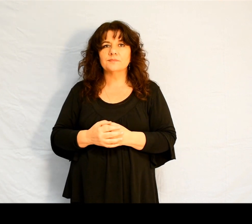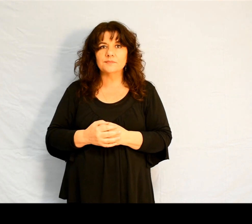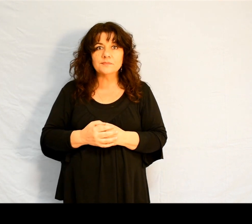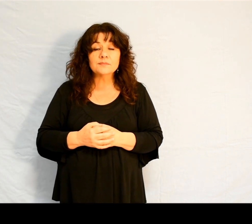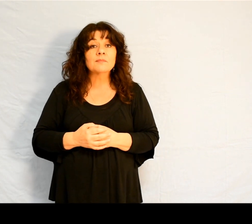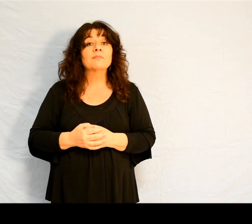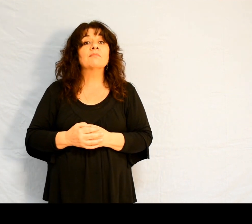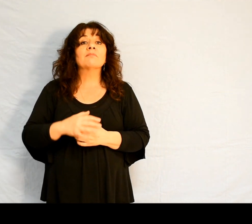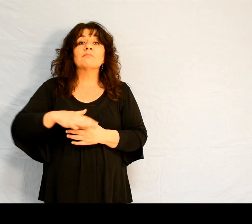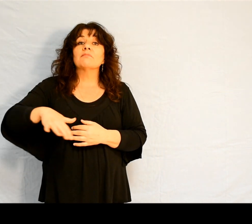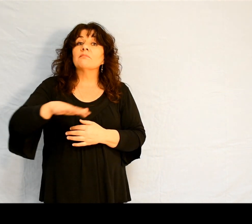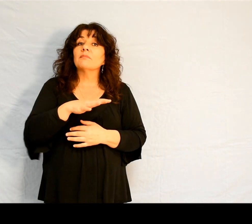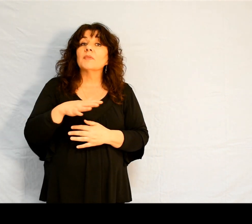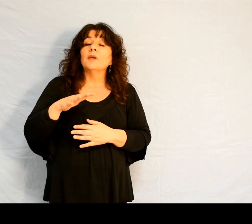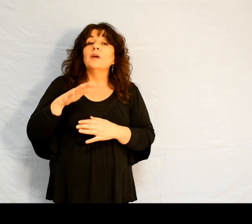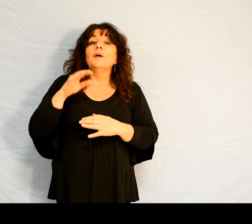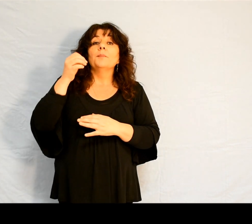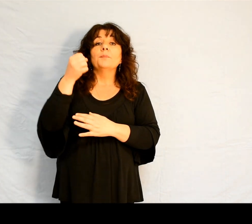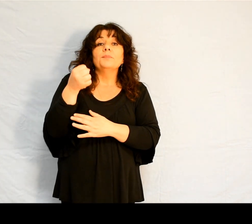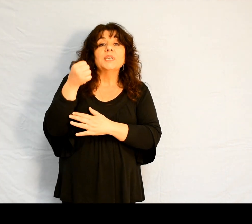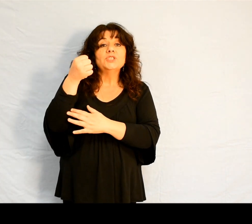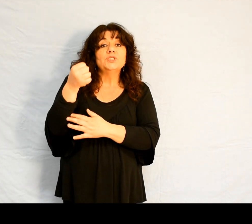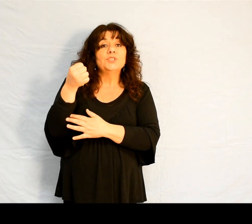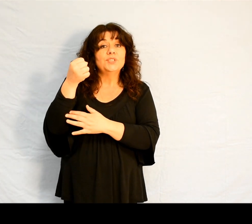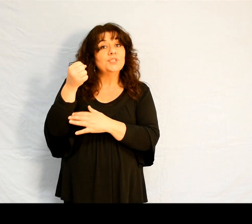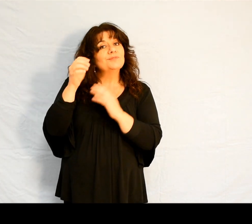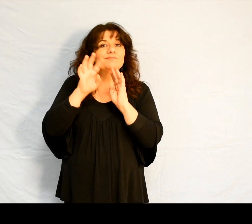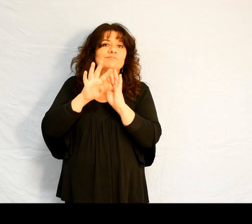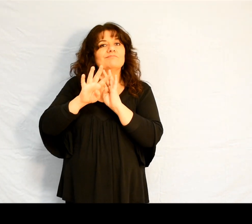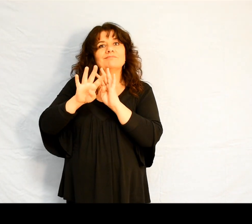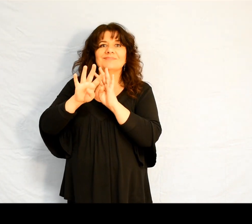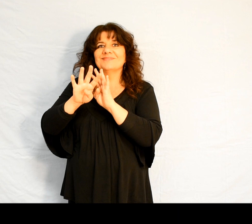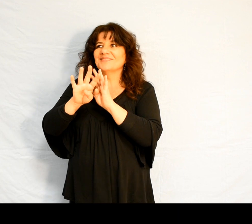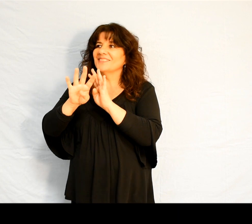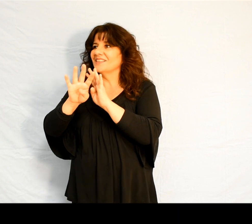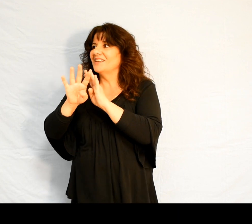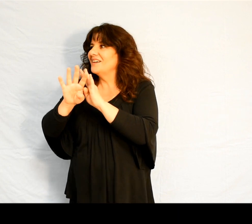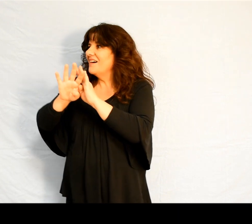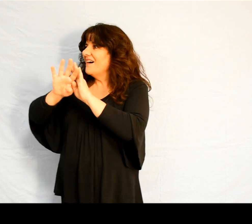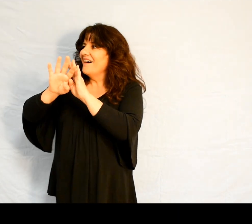des bergers repartirent. Ils glorifiaient et louaient Dieu pour tout ce qu'ils avaient